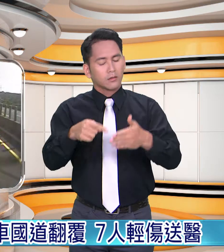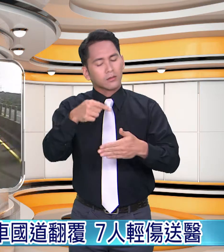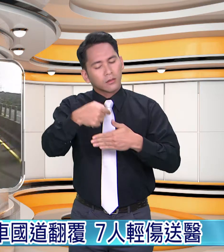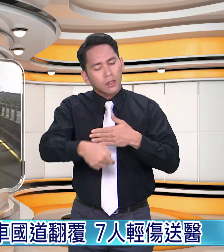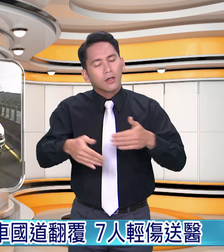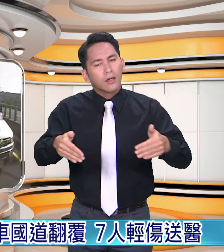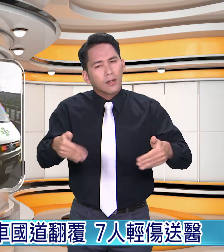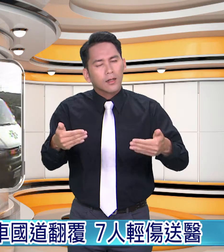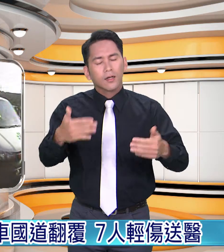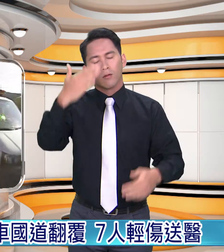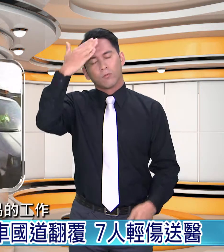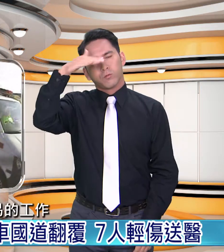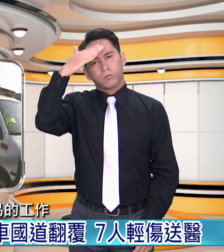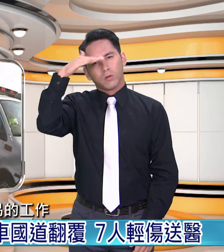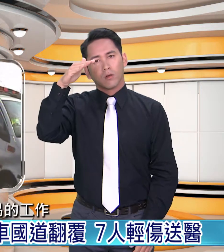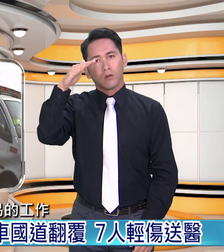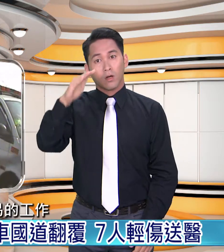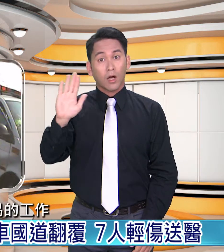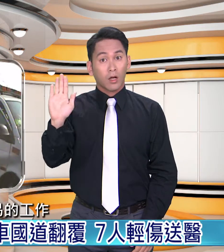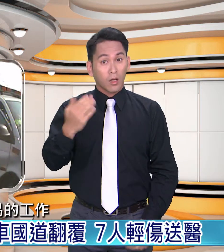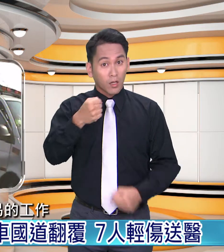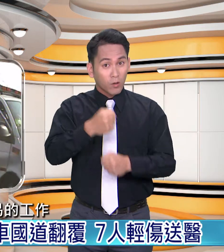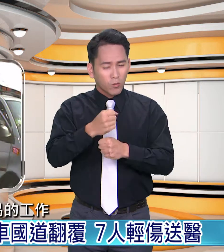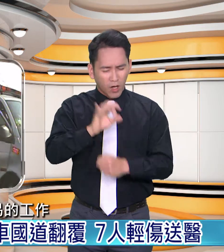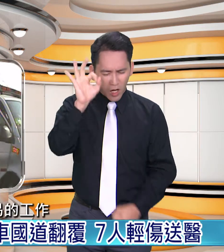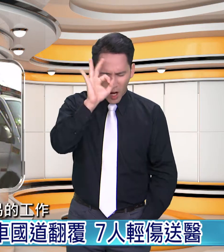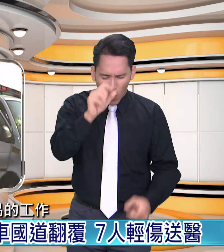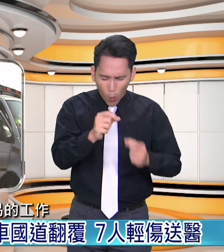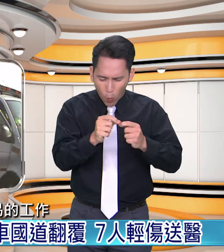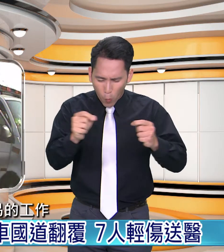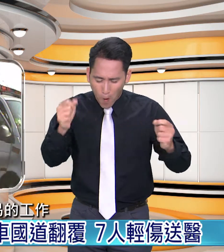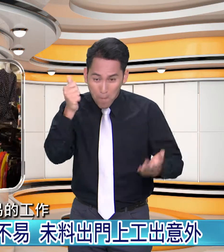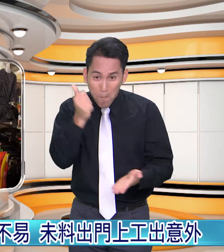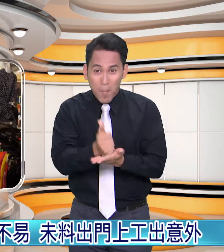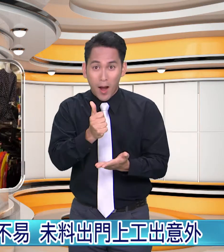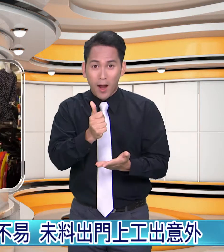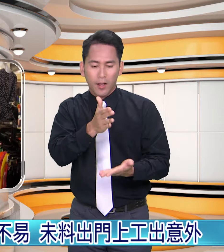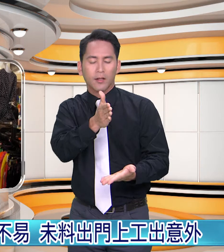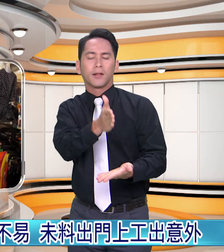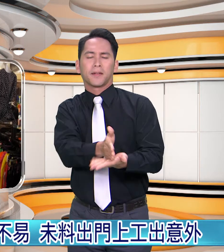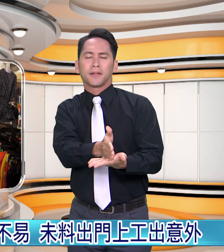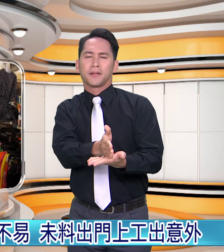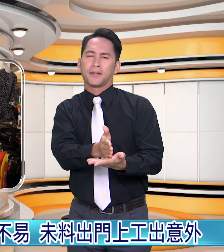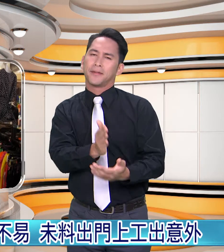碍，但是也让得来不易的工作被迫暂停。